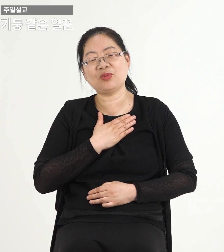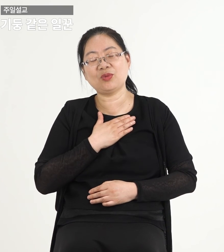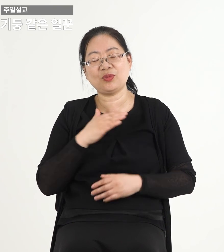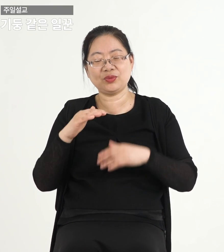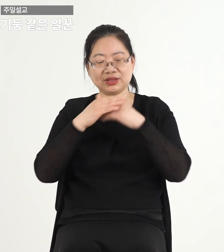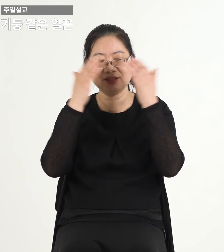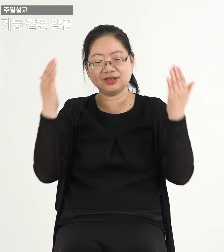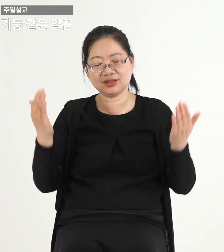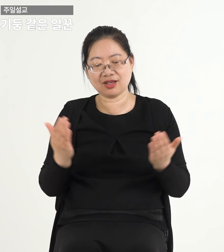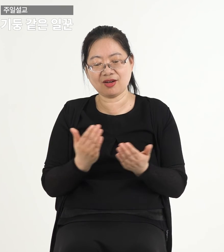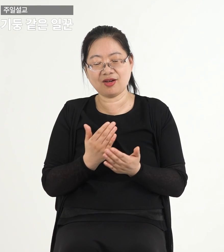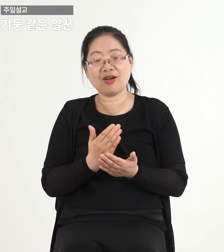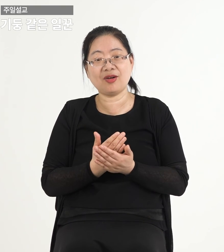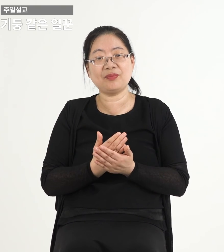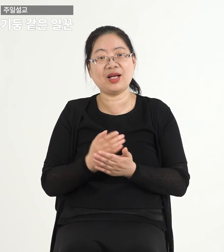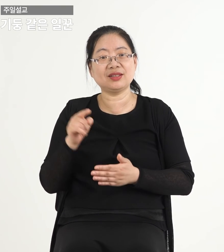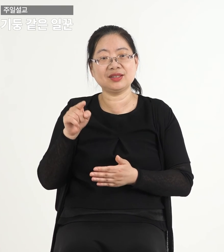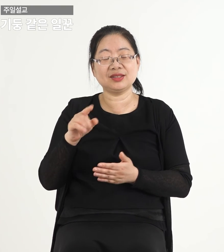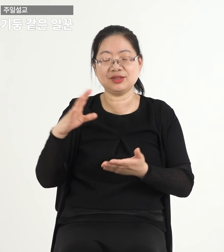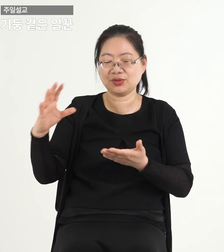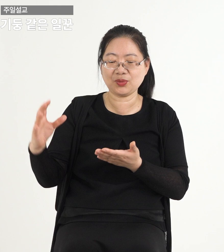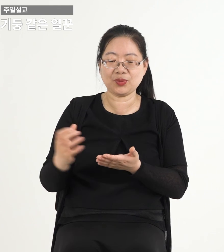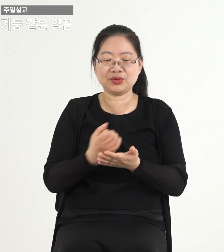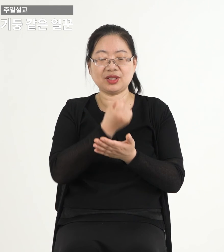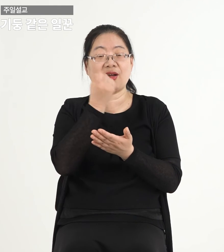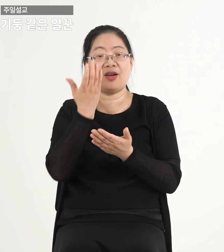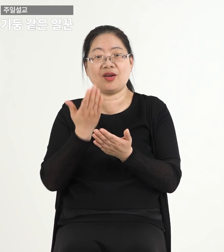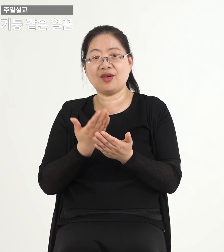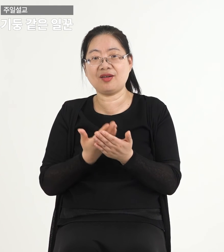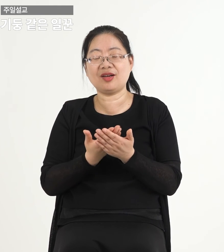나의 모든 것